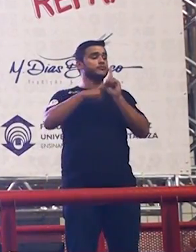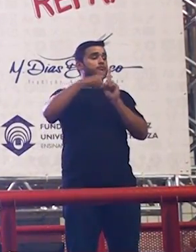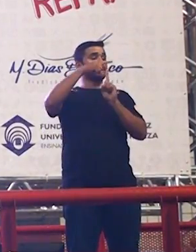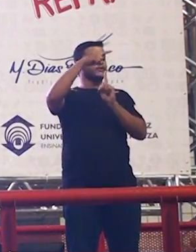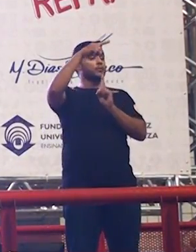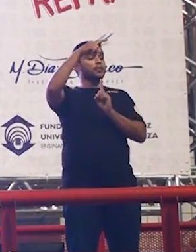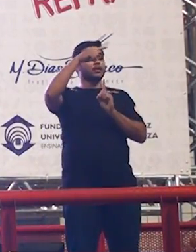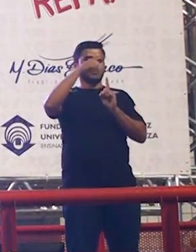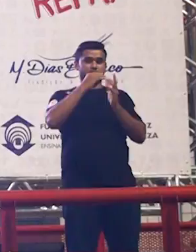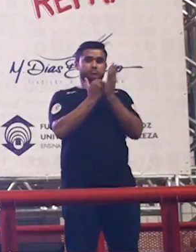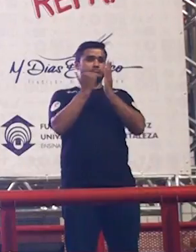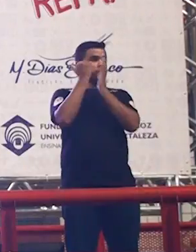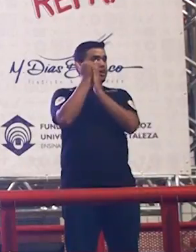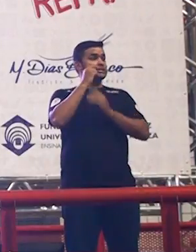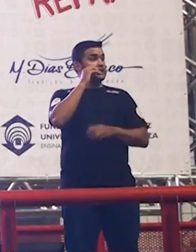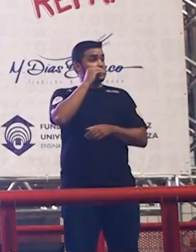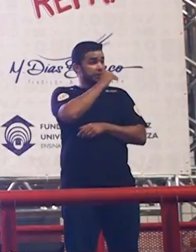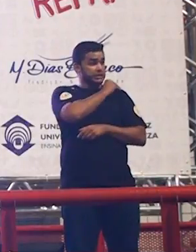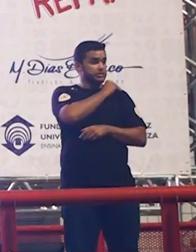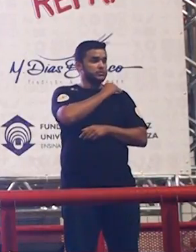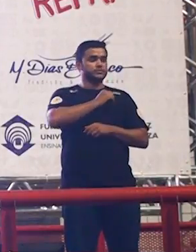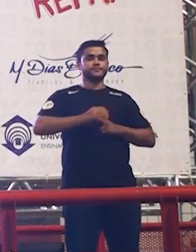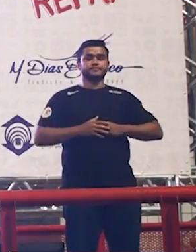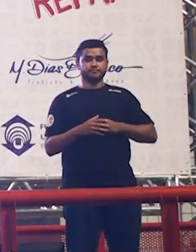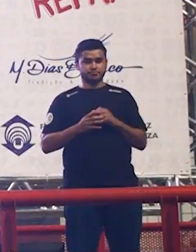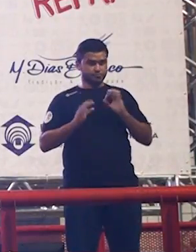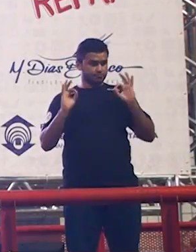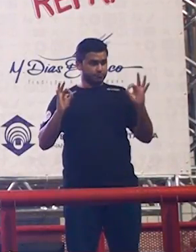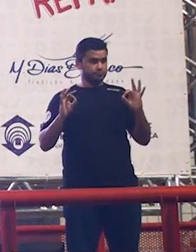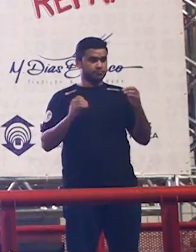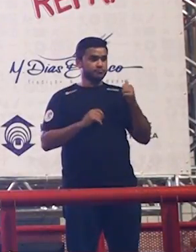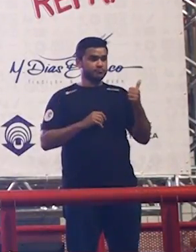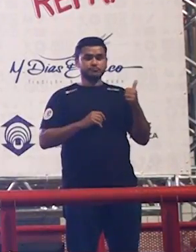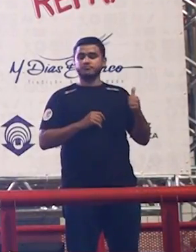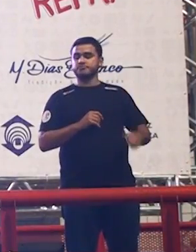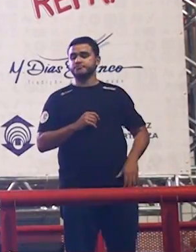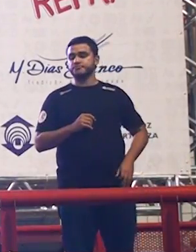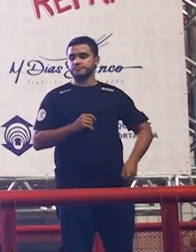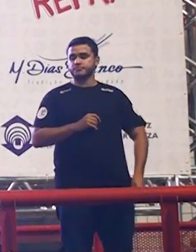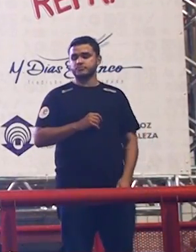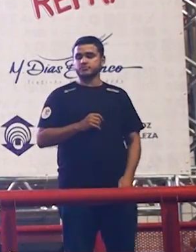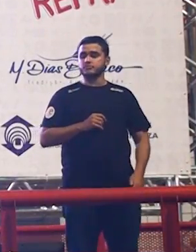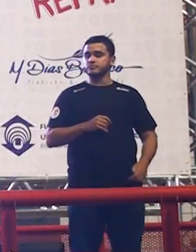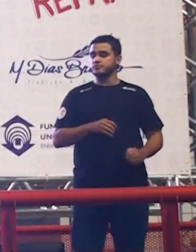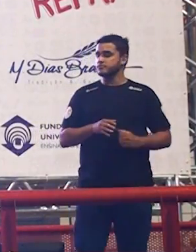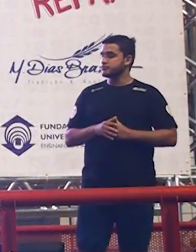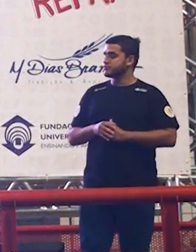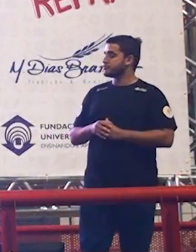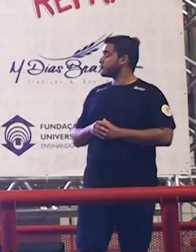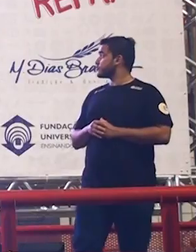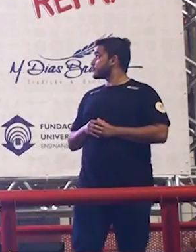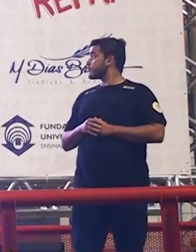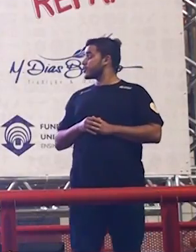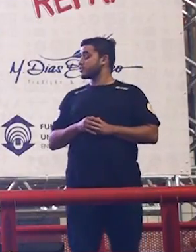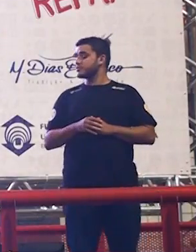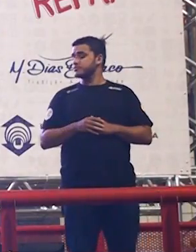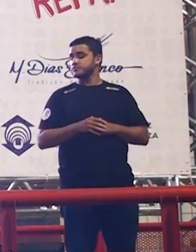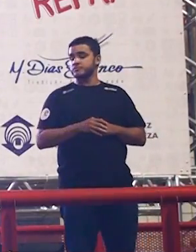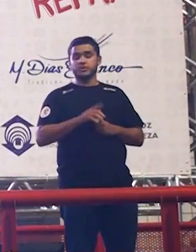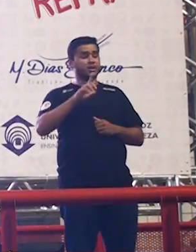temperatura? Aumenta. Ficou claro isso? Então,